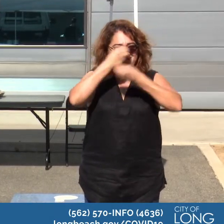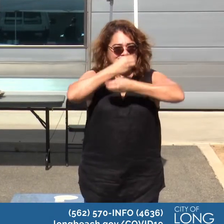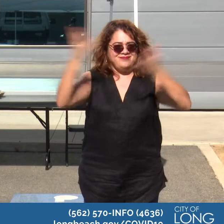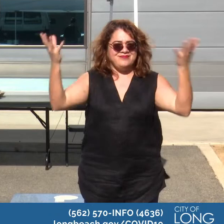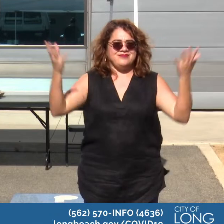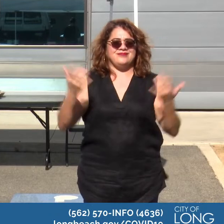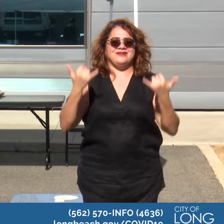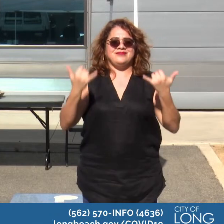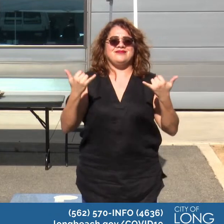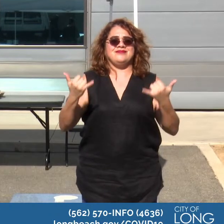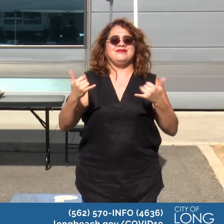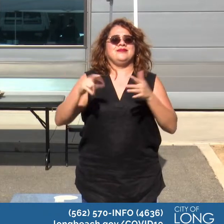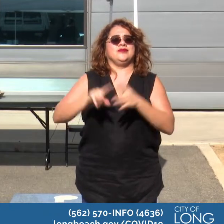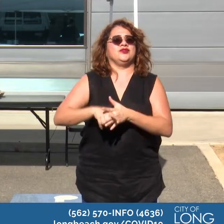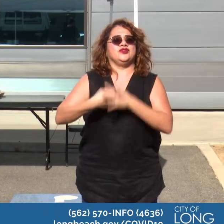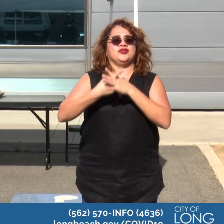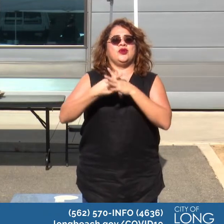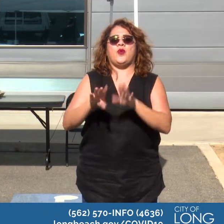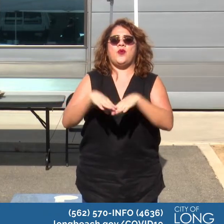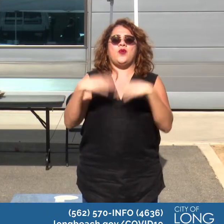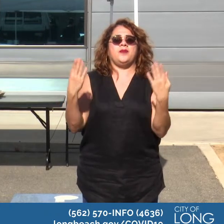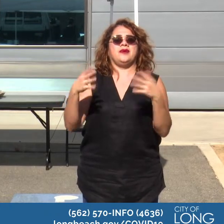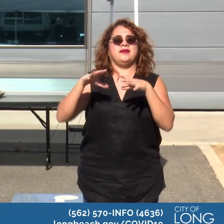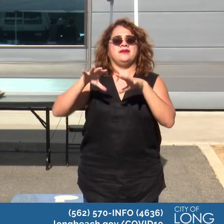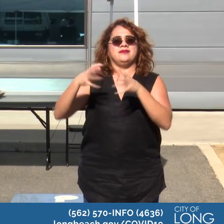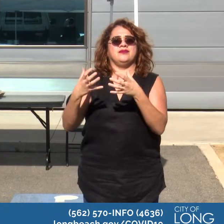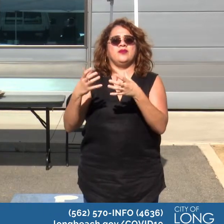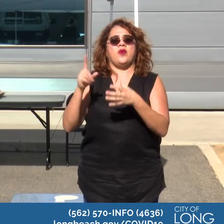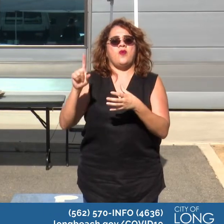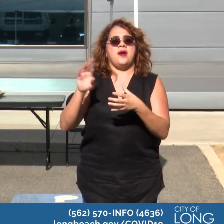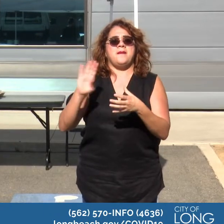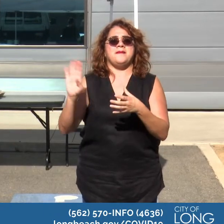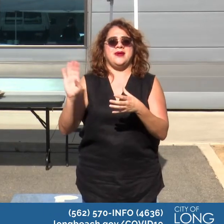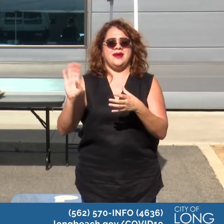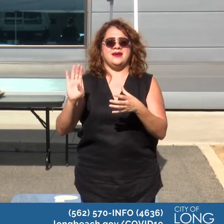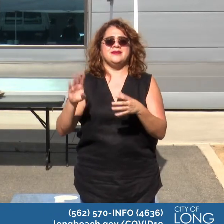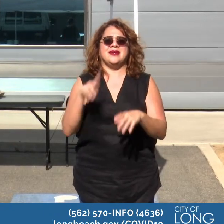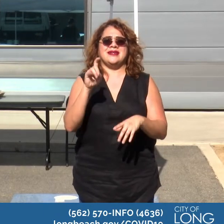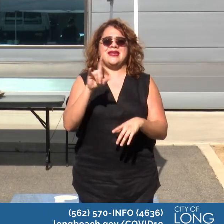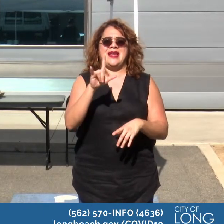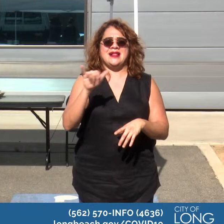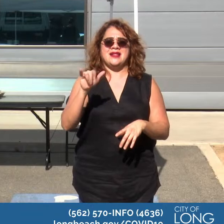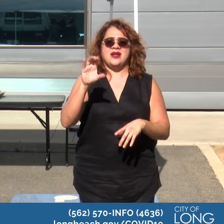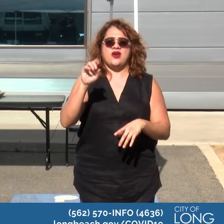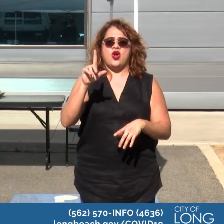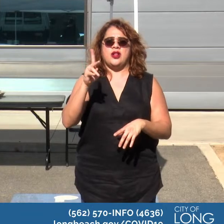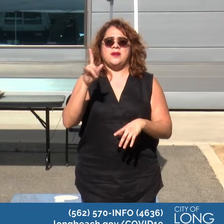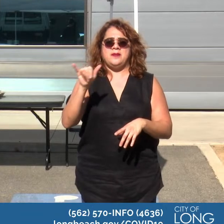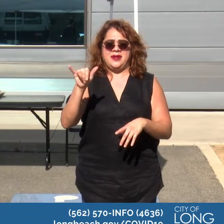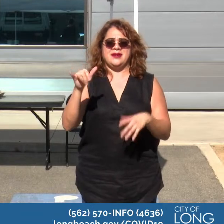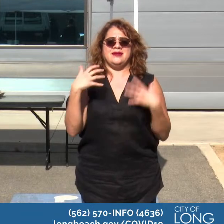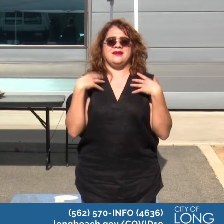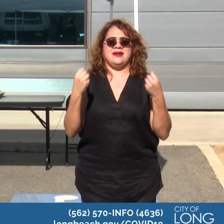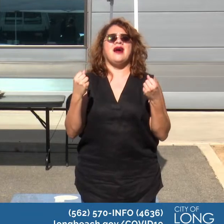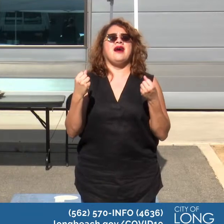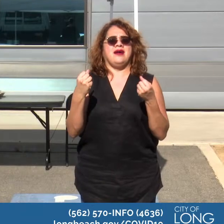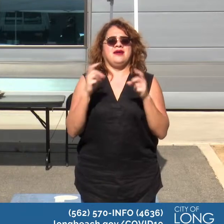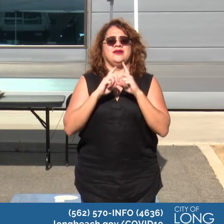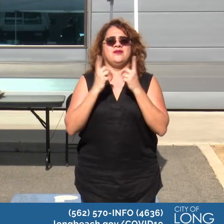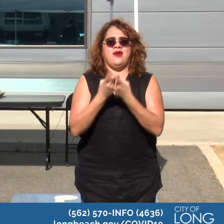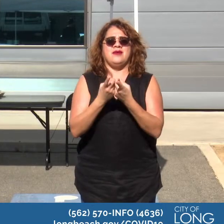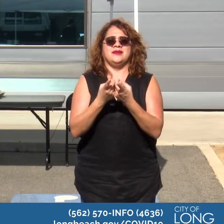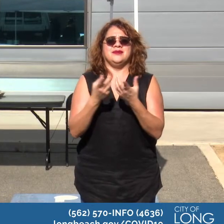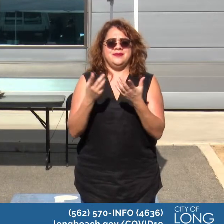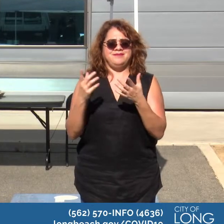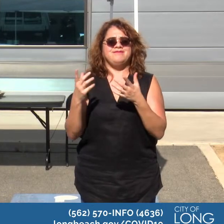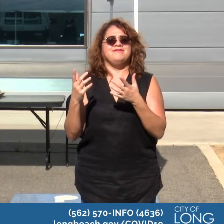Kelly Colopy, la directora del Departamento de Salud y Servicios Humanos de la ciudad aquí de Long Beach, nos acompañó y reiteró que la